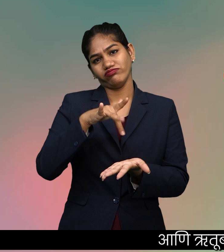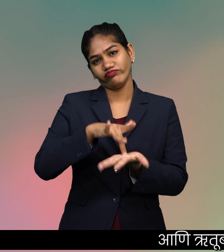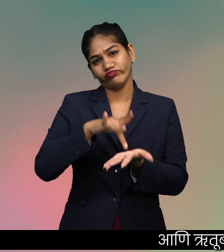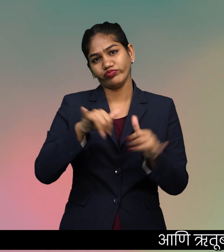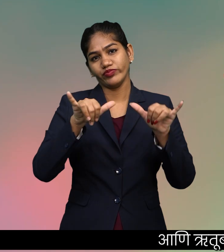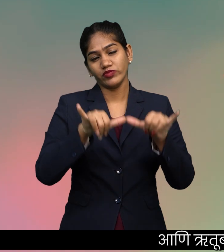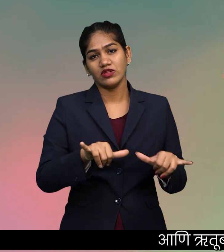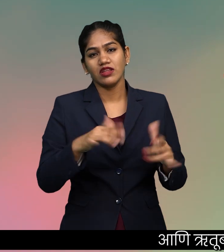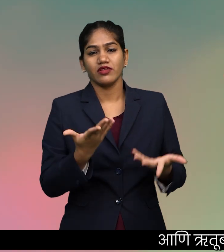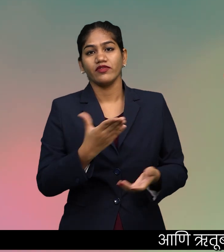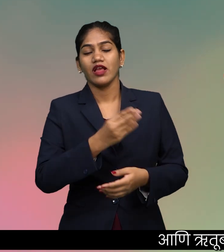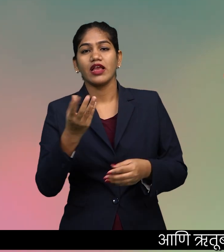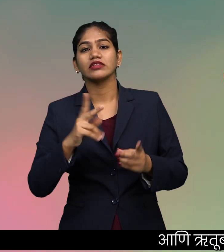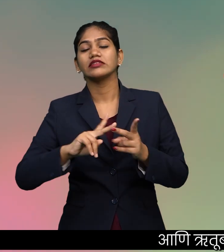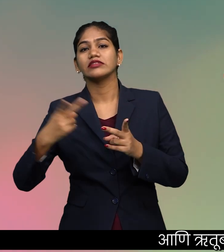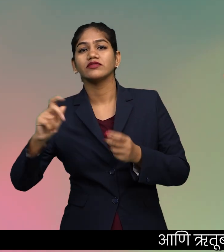ऋतूबदल यांचा प्रभाव पडतो.